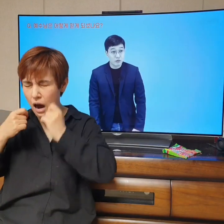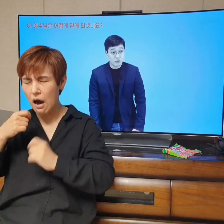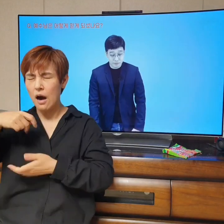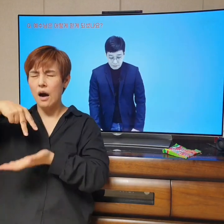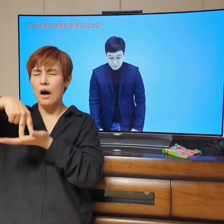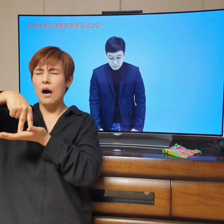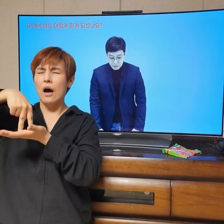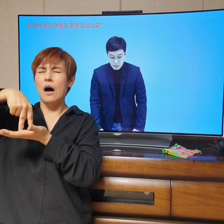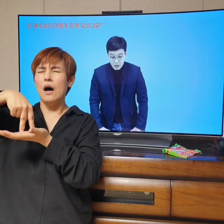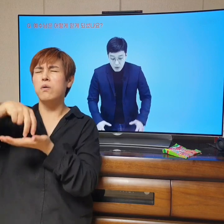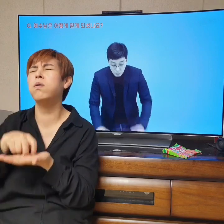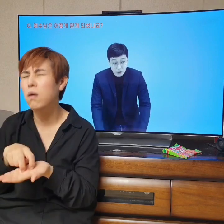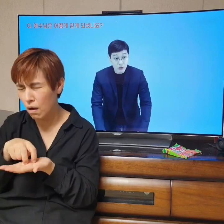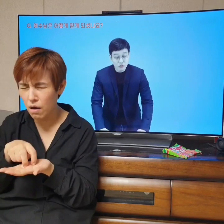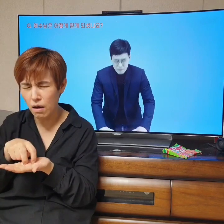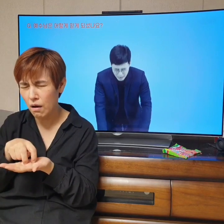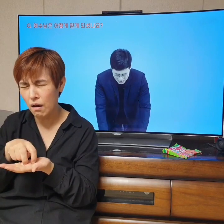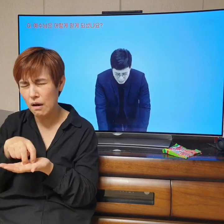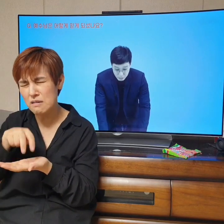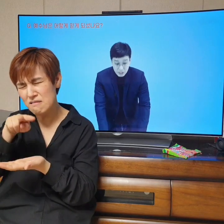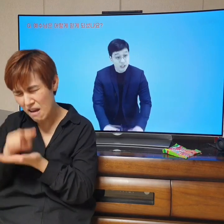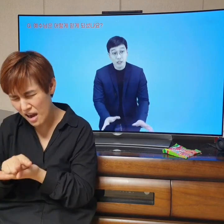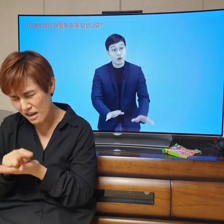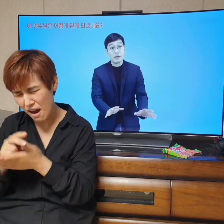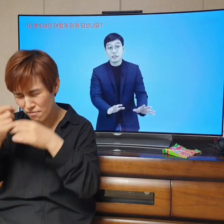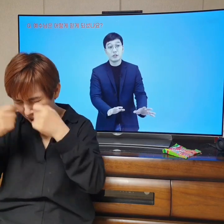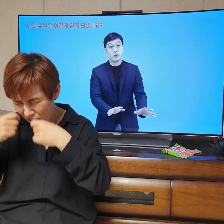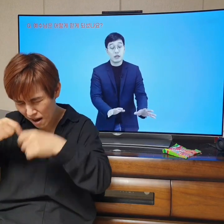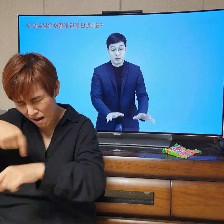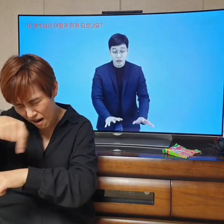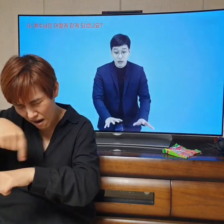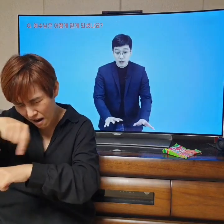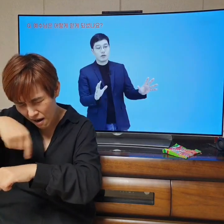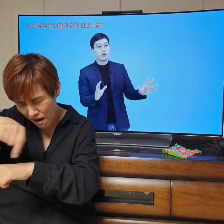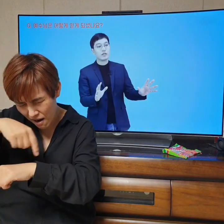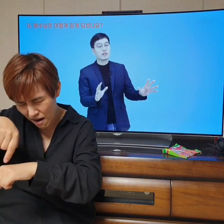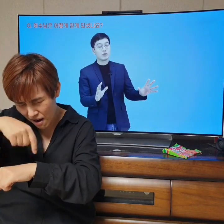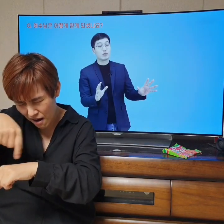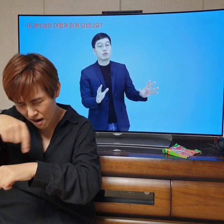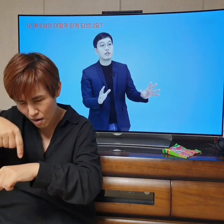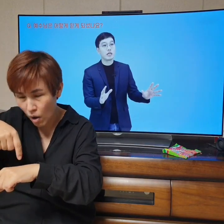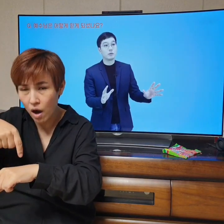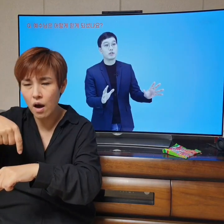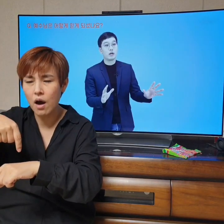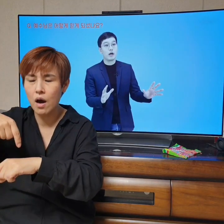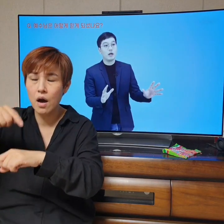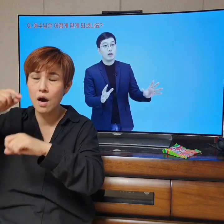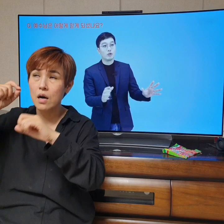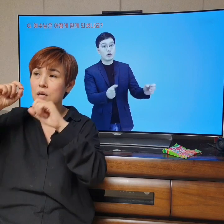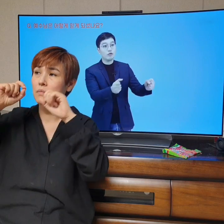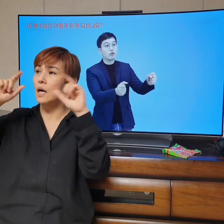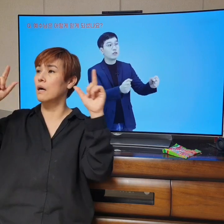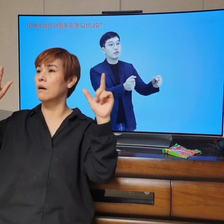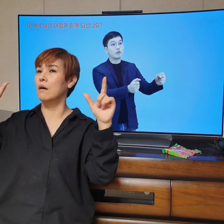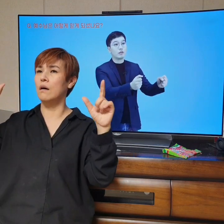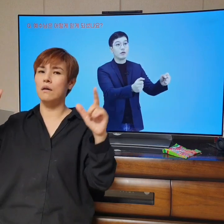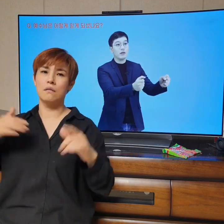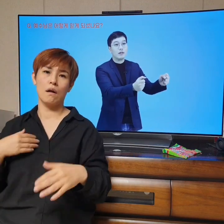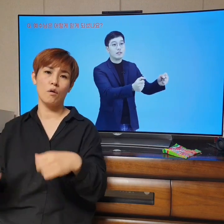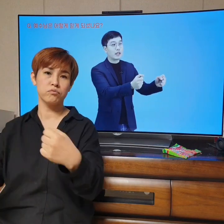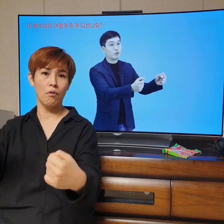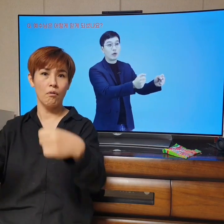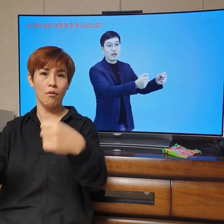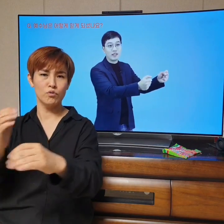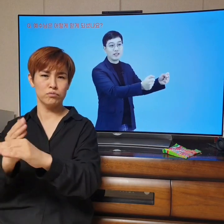다리가 풀려가지고 엎어져가지고 막 우는데 시간이 얼마 간지도 몰라요. 그런 상태에서 정신을 차려보니까 제가 운전을 하고